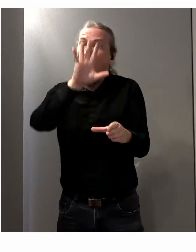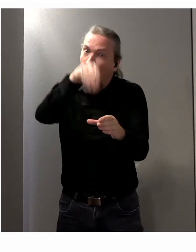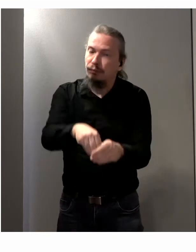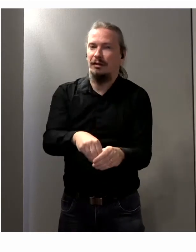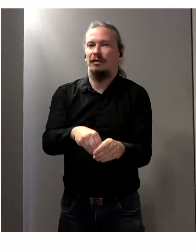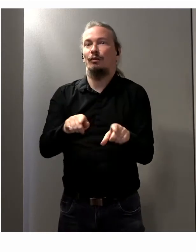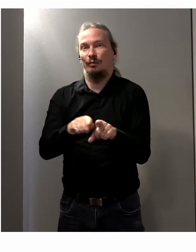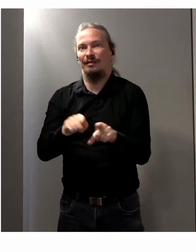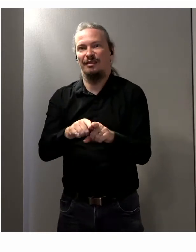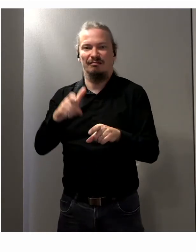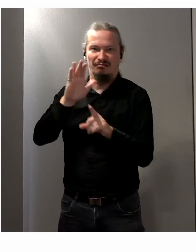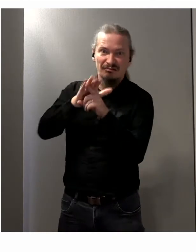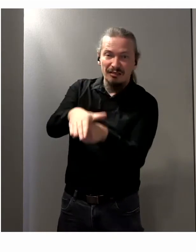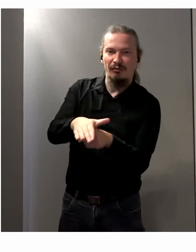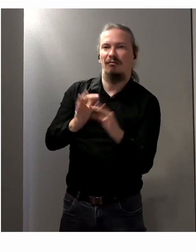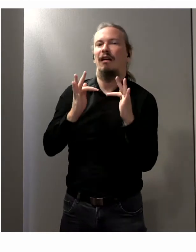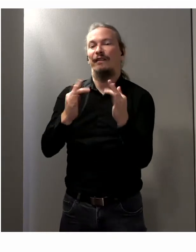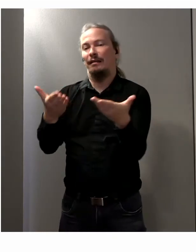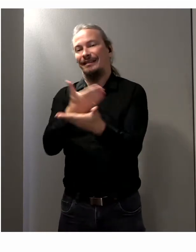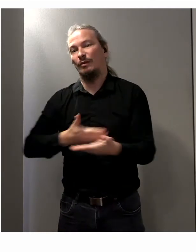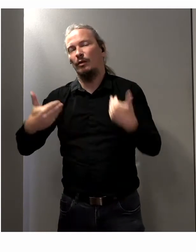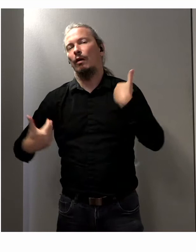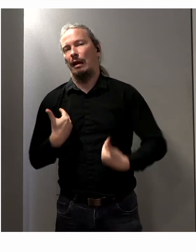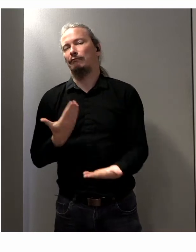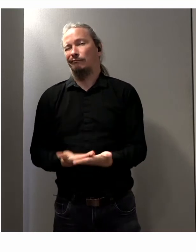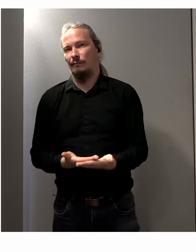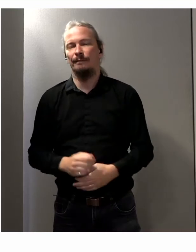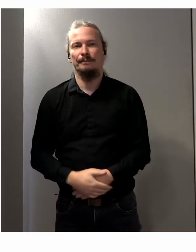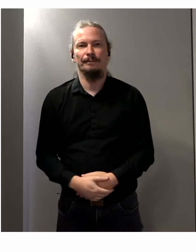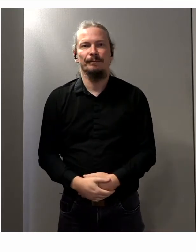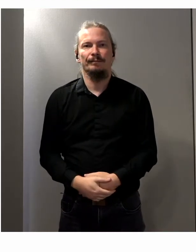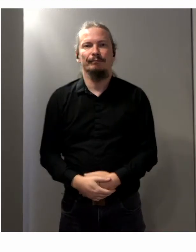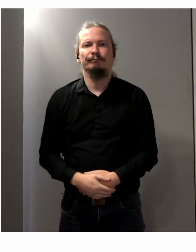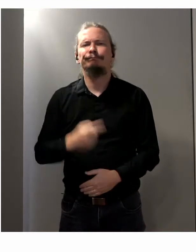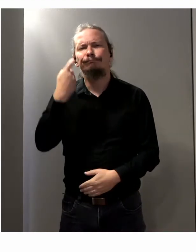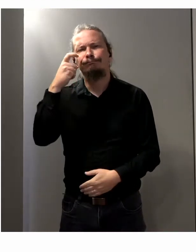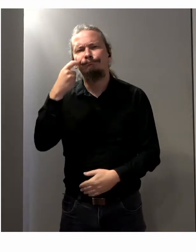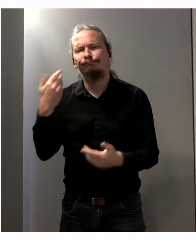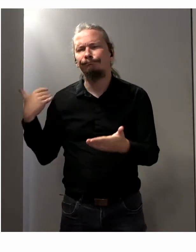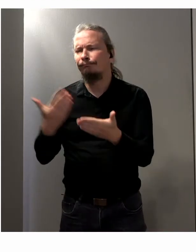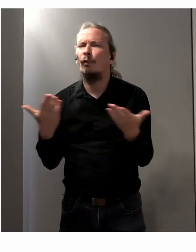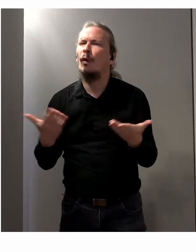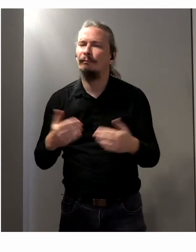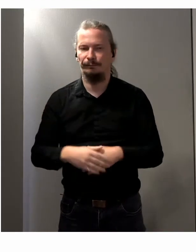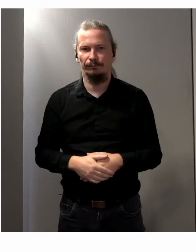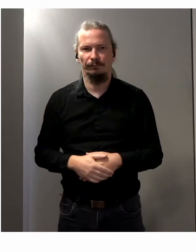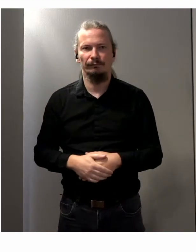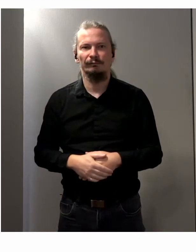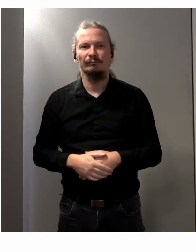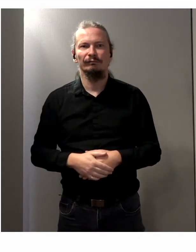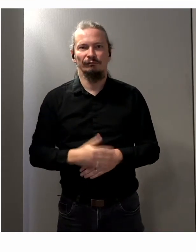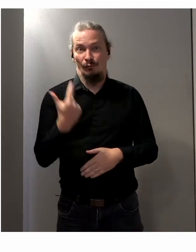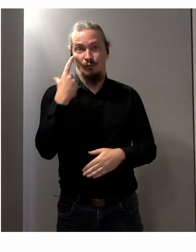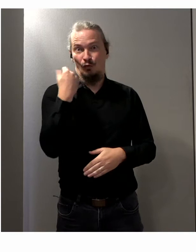aussi les discriminations qui tiennent à ces situations de handicap. Or, que voit-on? Monsieur Assante nous l'a dit